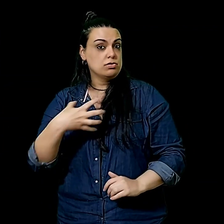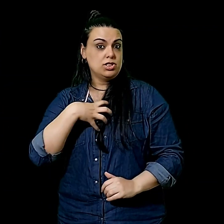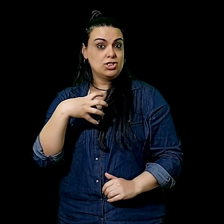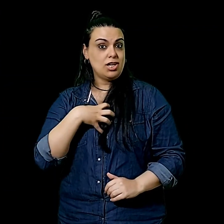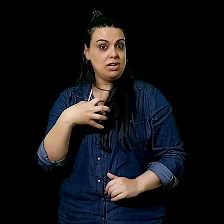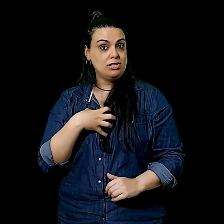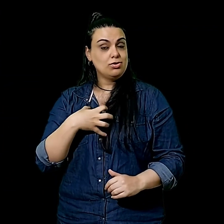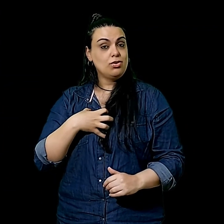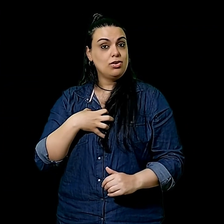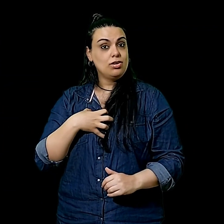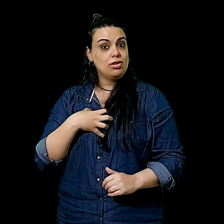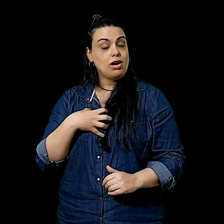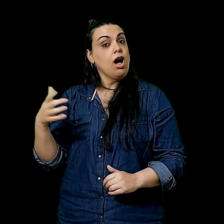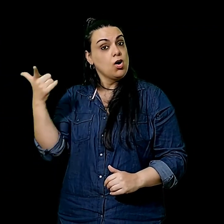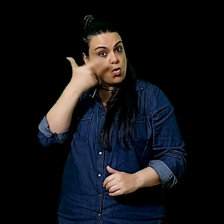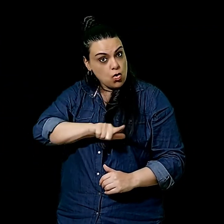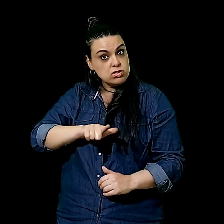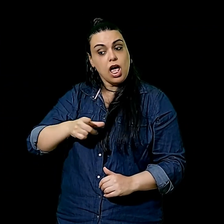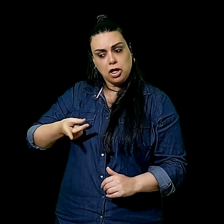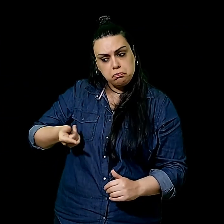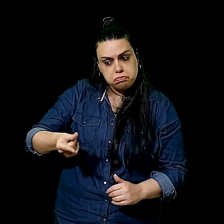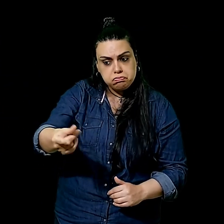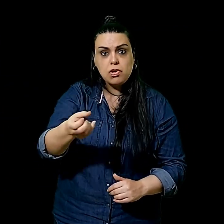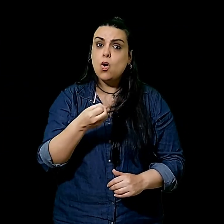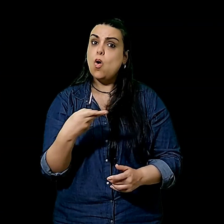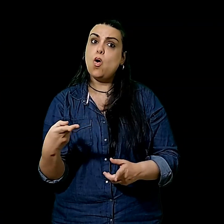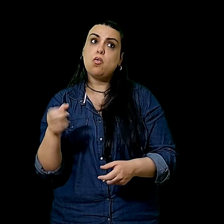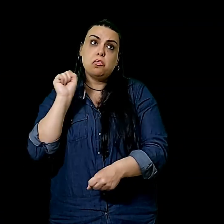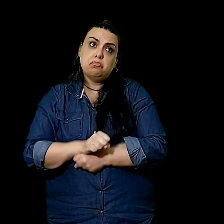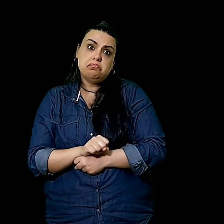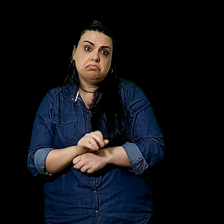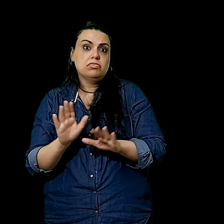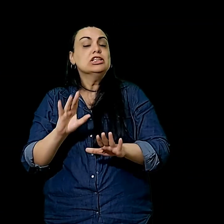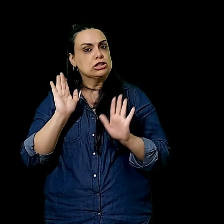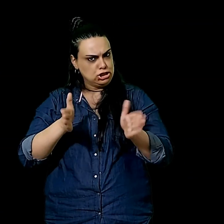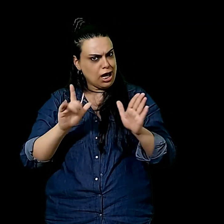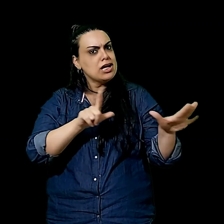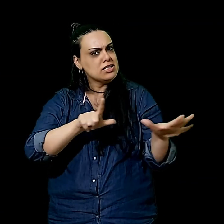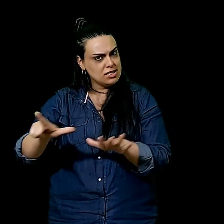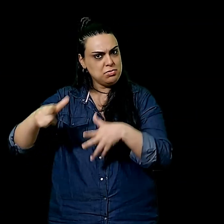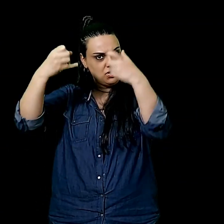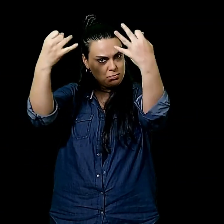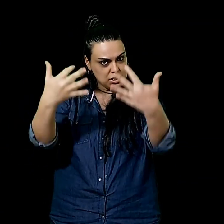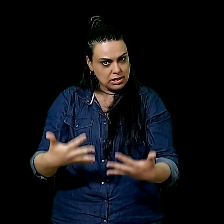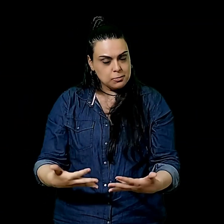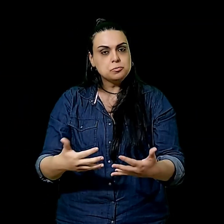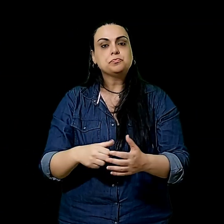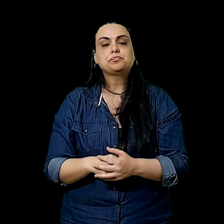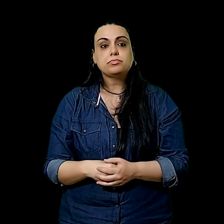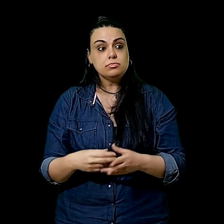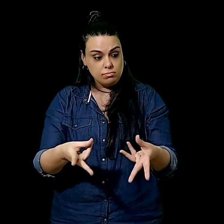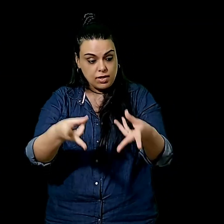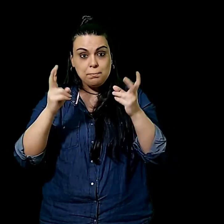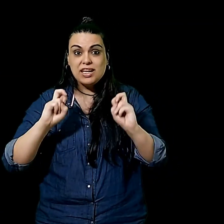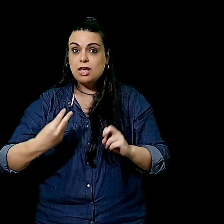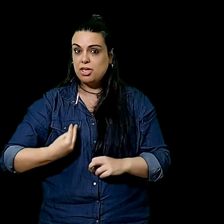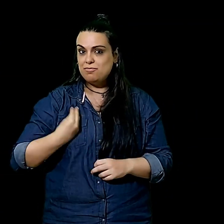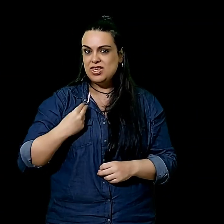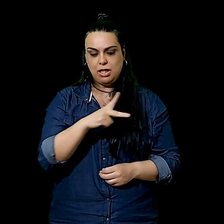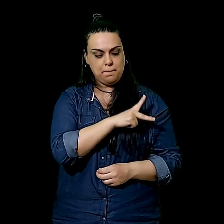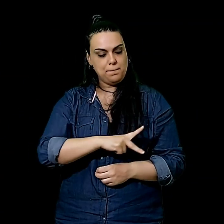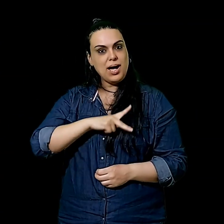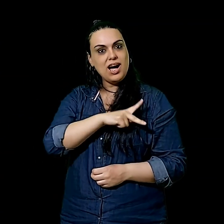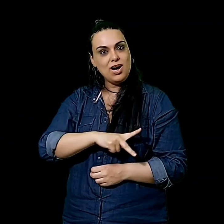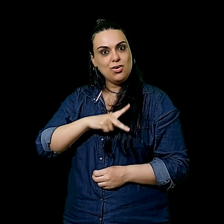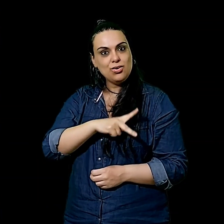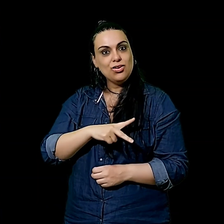a continuidade da desenvoltura da chamada. A gente tratou isso essa semana. E a gente percebe isso na vida de Paulo agora, quando